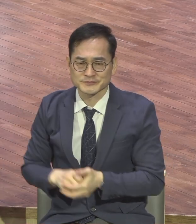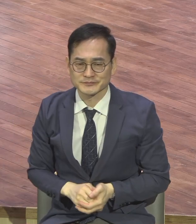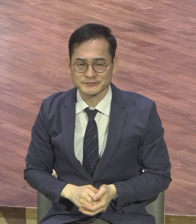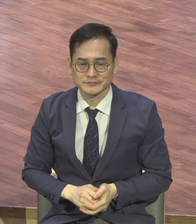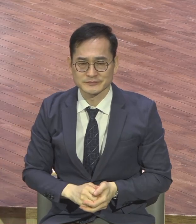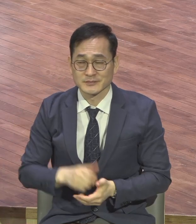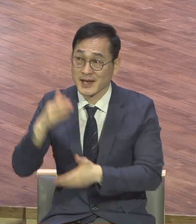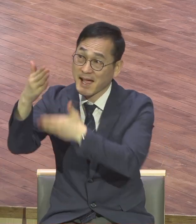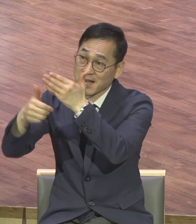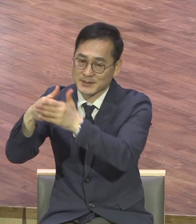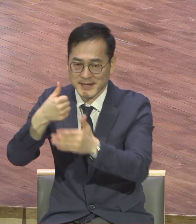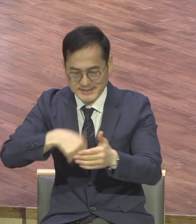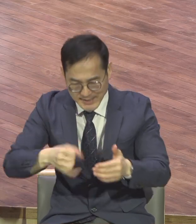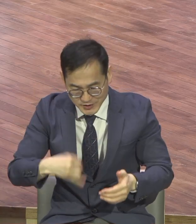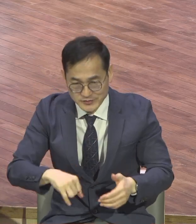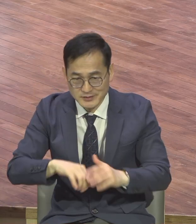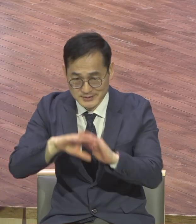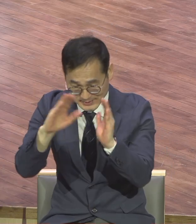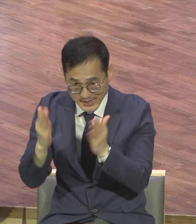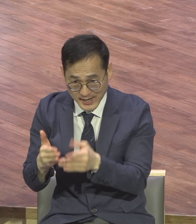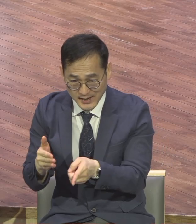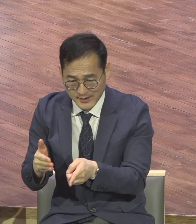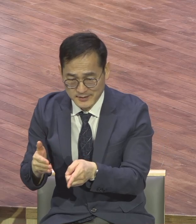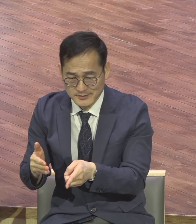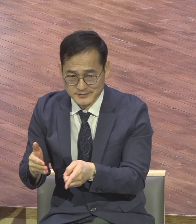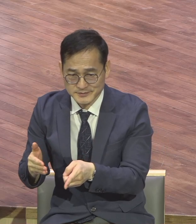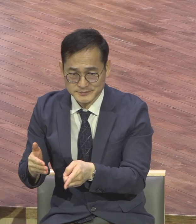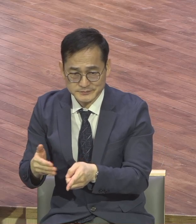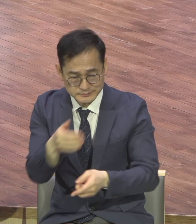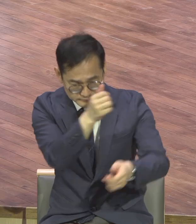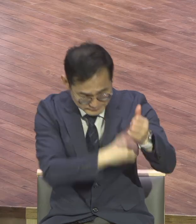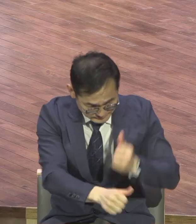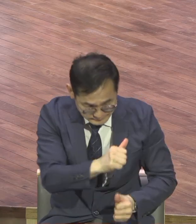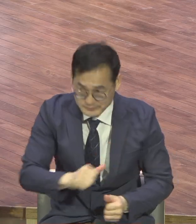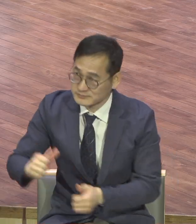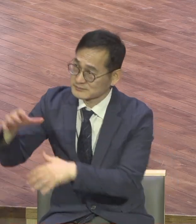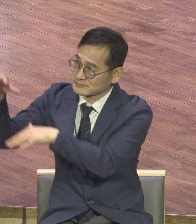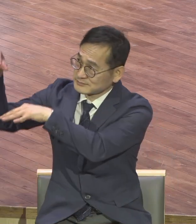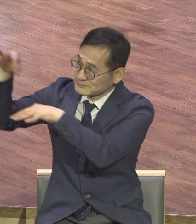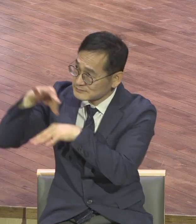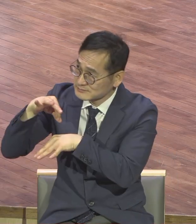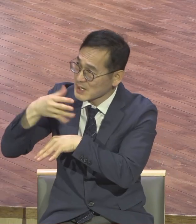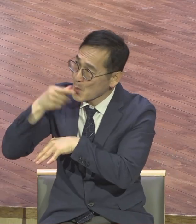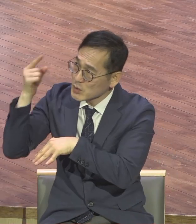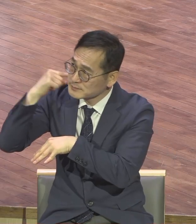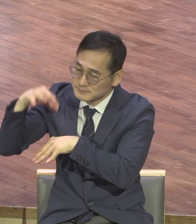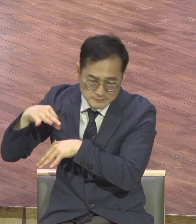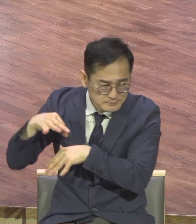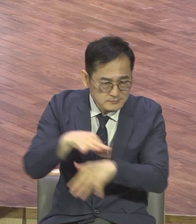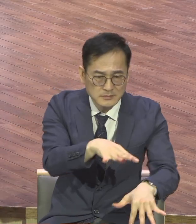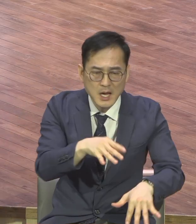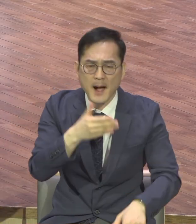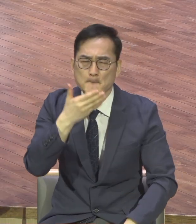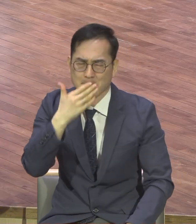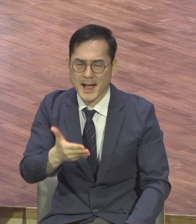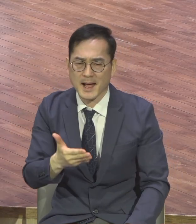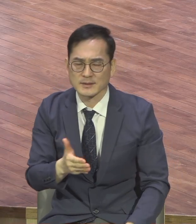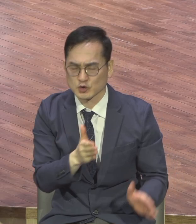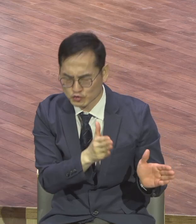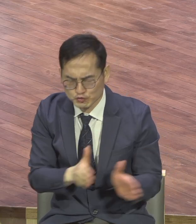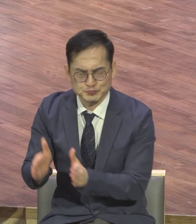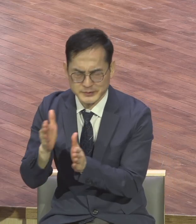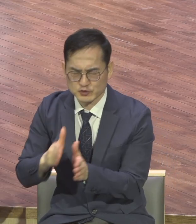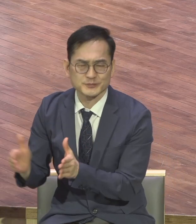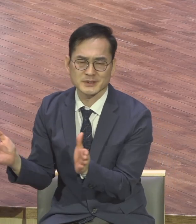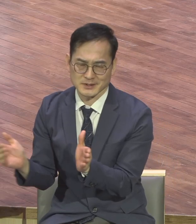우리 후손들에게 이어서 받을 수 있도록 그대로 수축을 해서 그대로 나가야 돼. 자, 오늘 제가 청년의